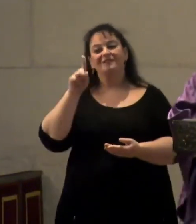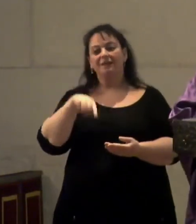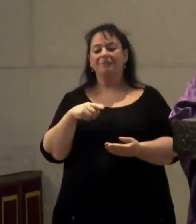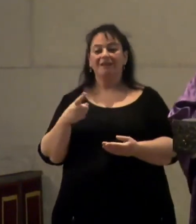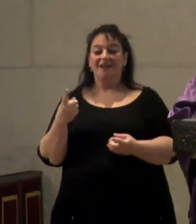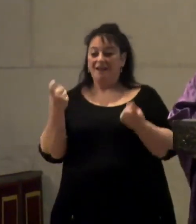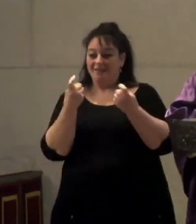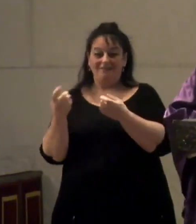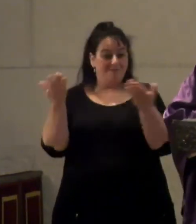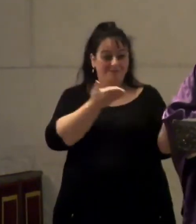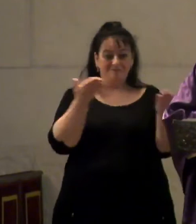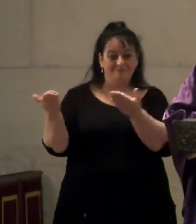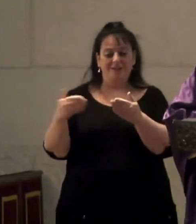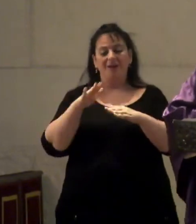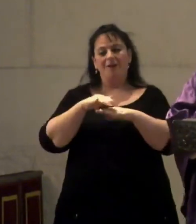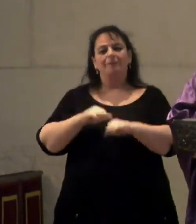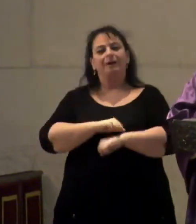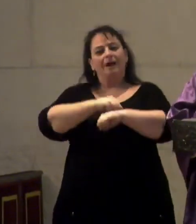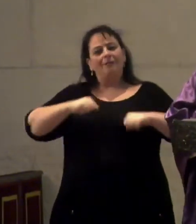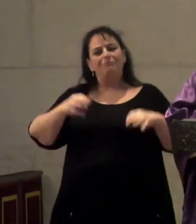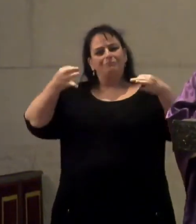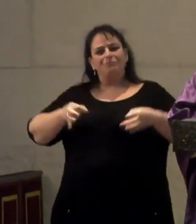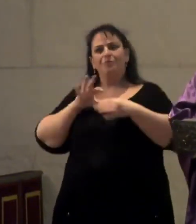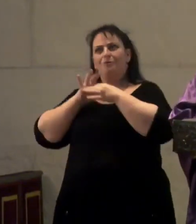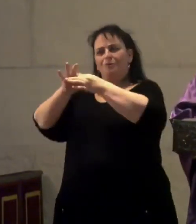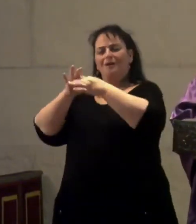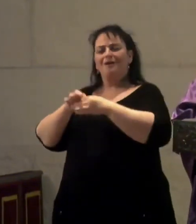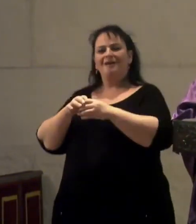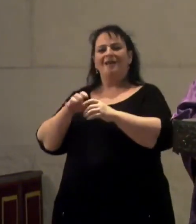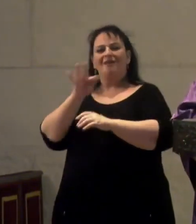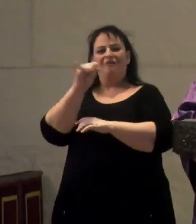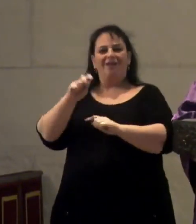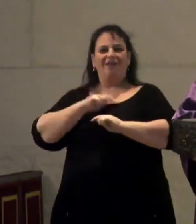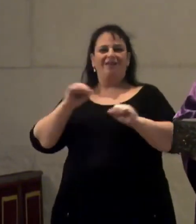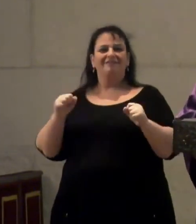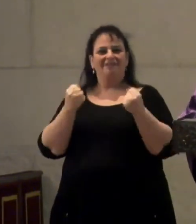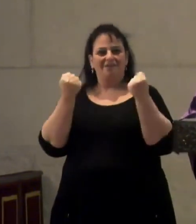nos necesitemos para afirmarnos en la fe que nos salva.